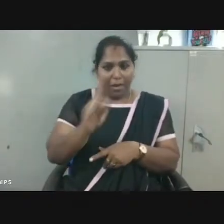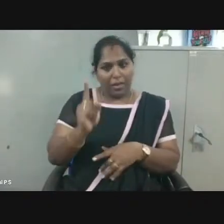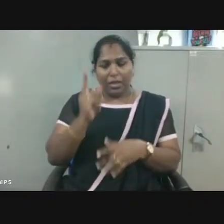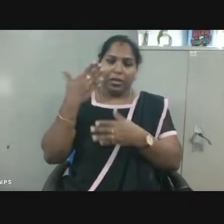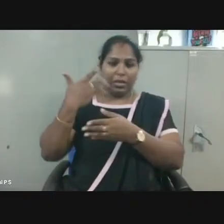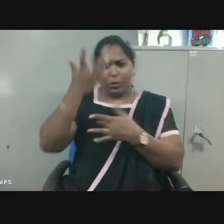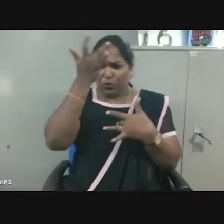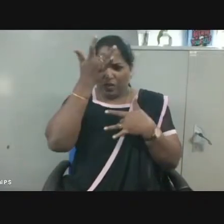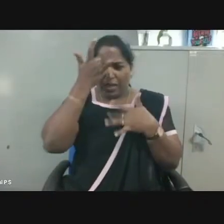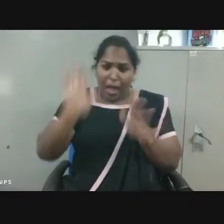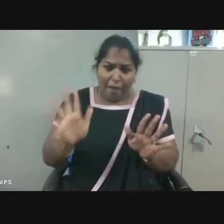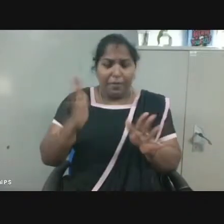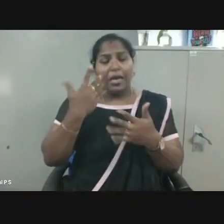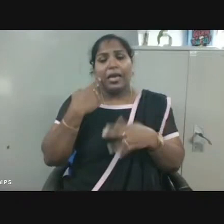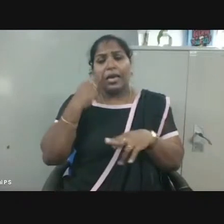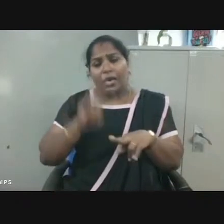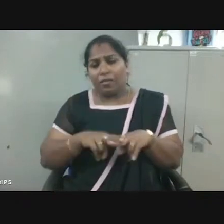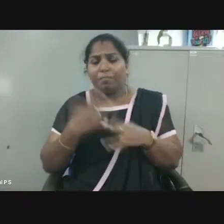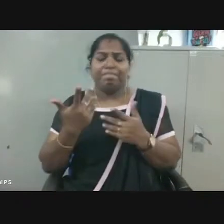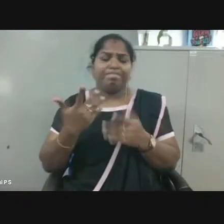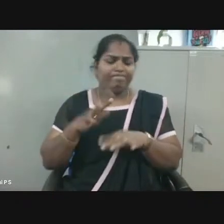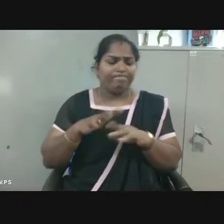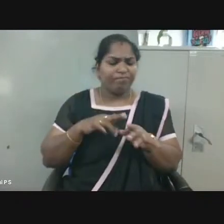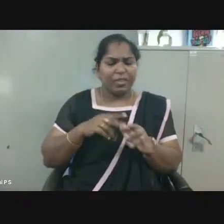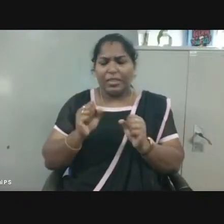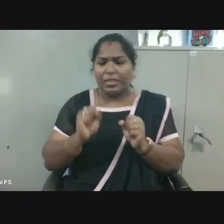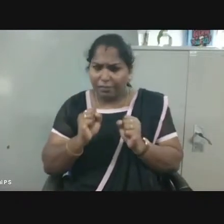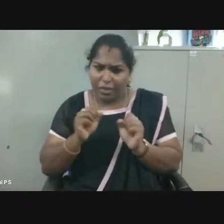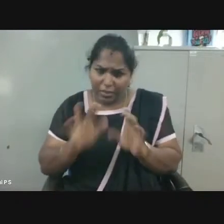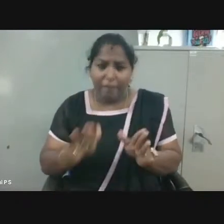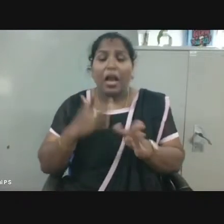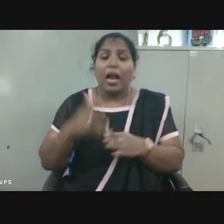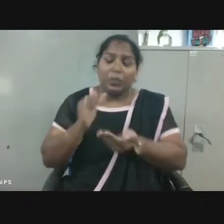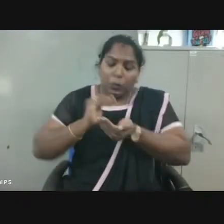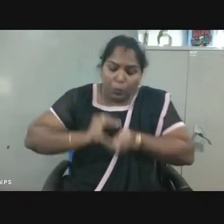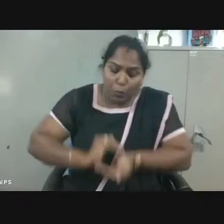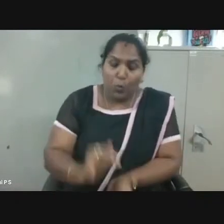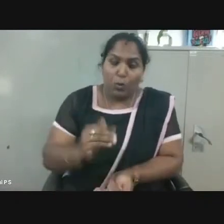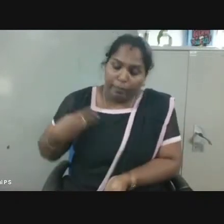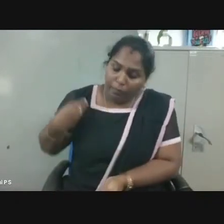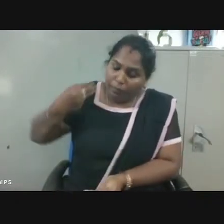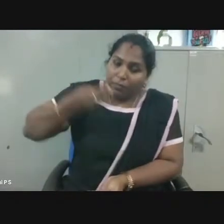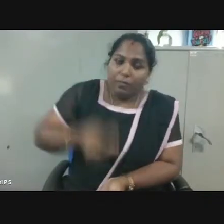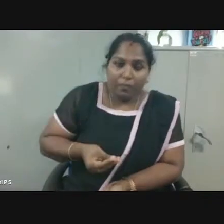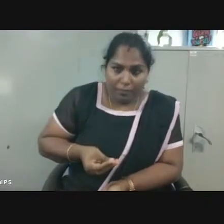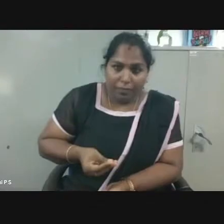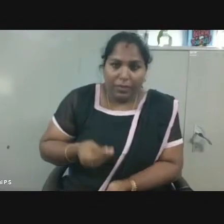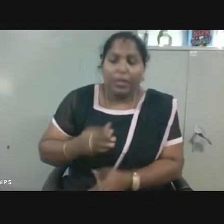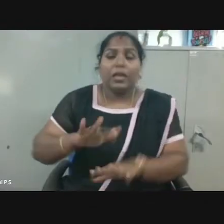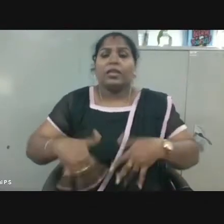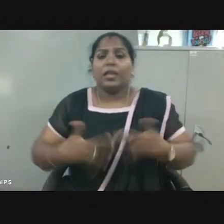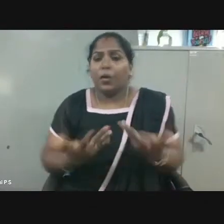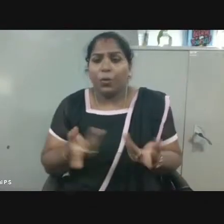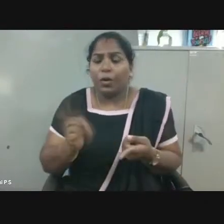അച്ഛനും അമ്മയ്ക്കും ഒരു ജീനിന്റെ കേടുണ്ട്. അത് അടുത്ത തലമുറയ്ക്ക് കുട്ടികൾക്ക് എങ്ങനെ വരുന്നു നമുക്ക് അറിയണമെങ്കിൽ നമ്മുടെ